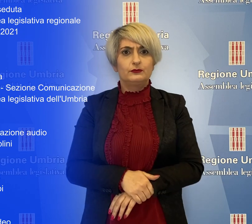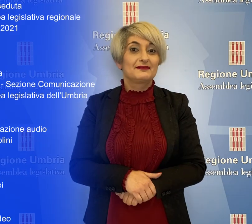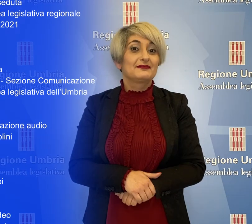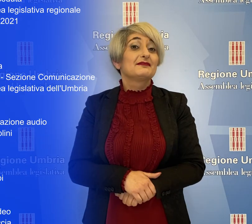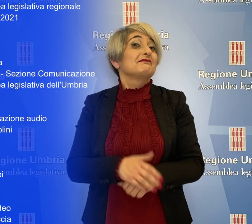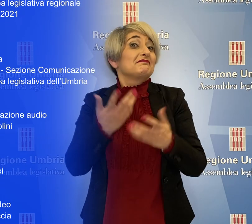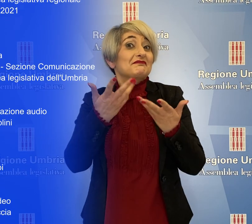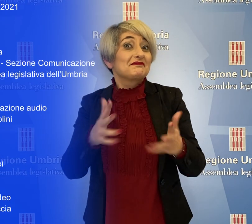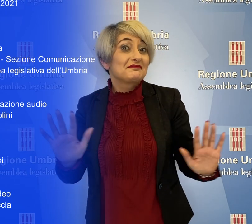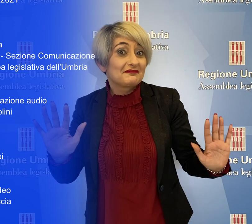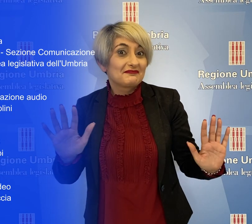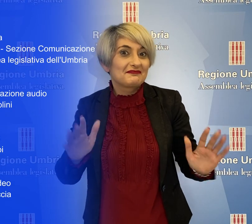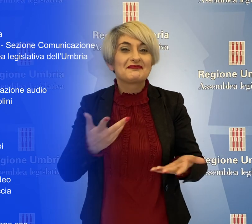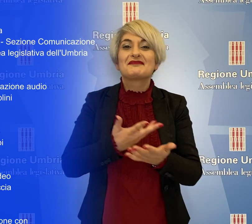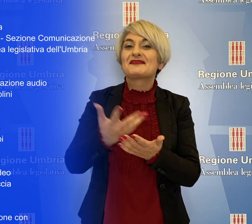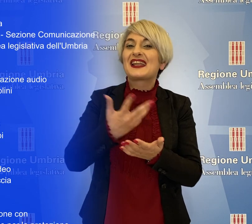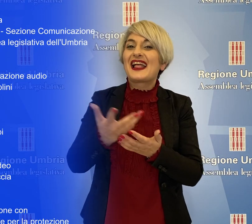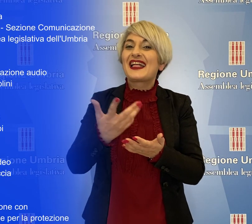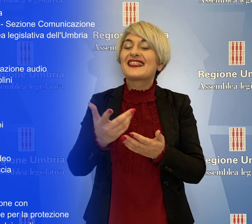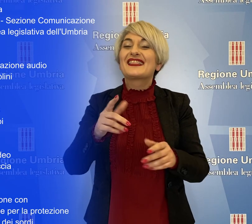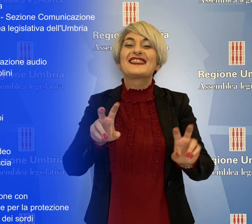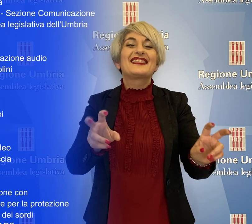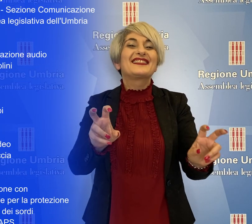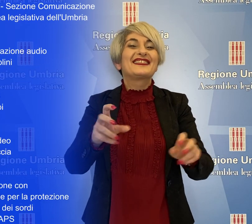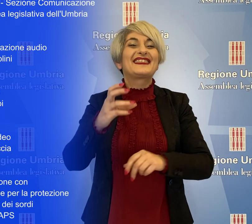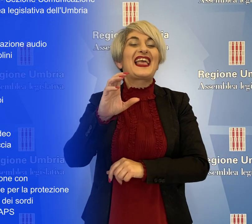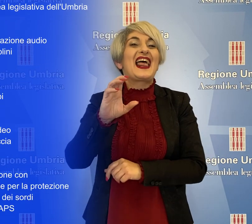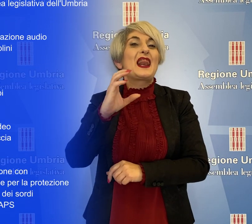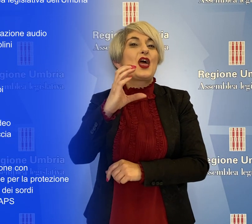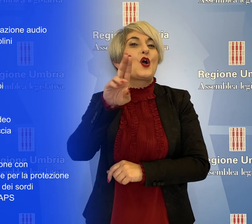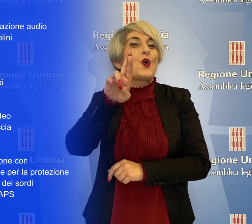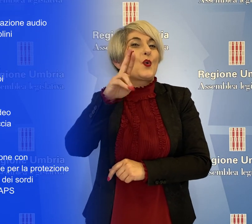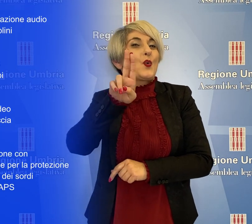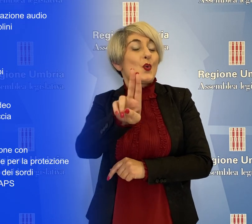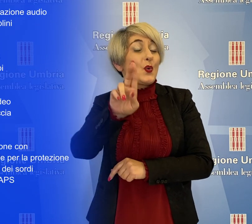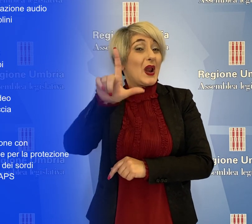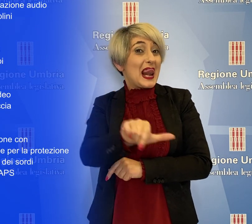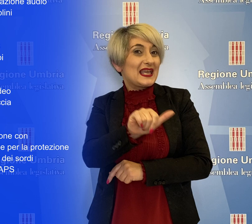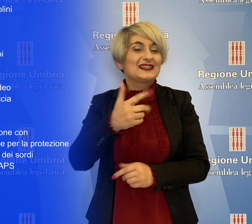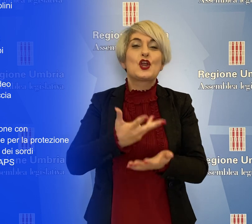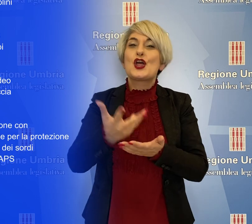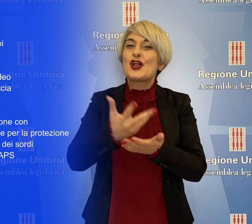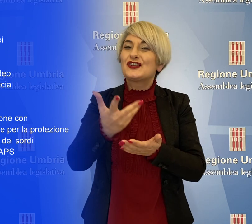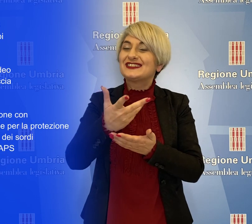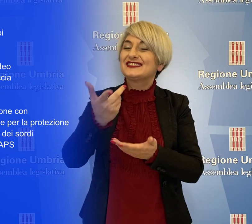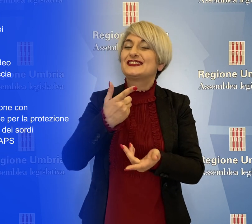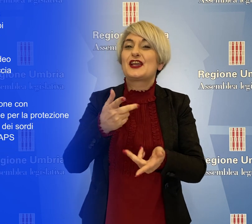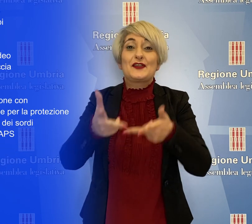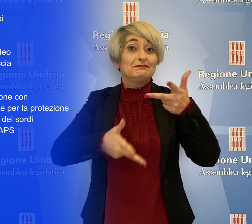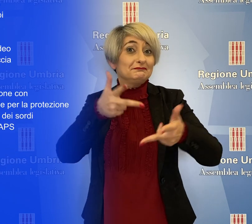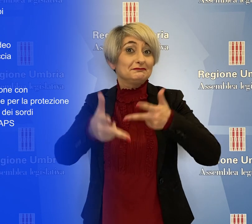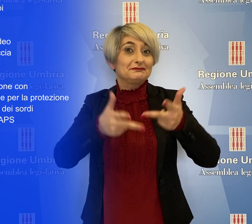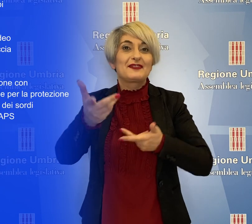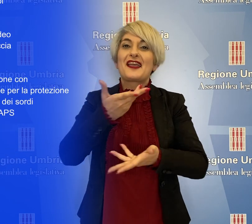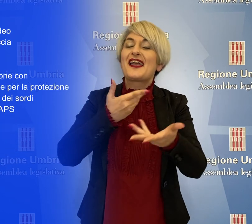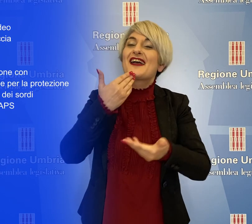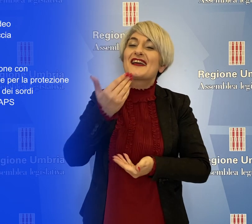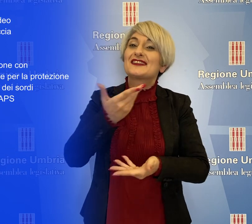ed è tutto per questa edizione di tele crew liszt il notiziario nella lingua dei segni frutto della collaborazione tra l'assemblea